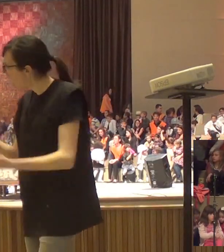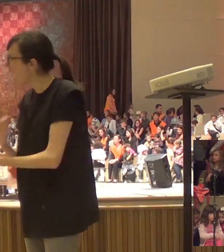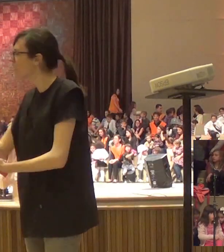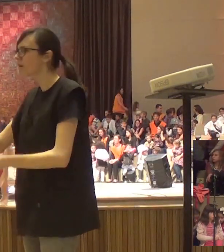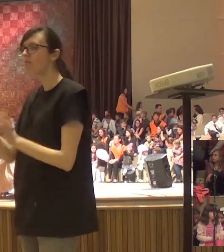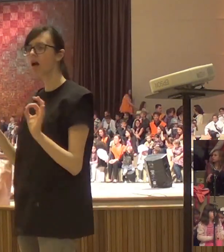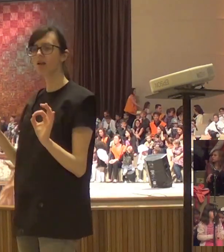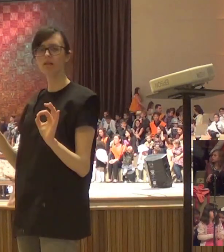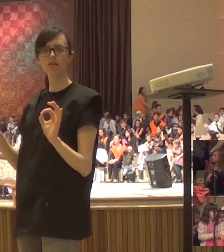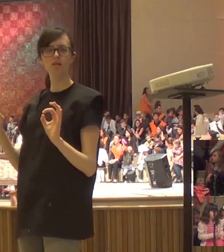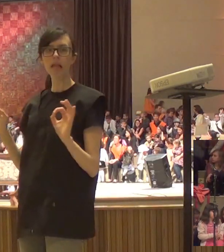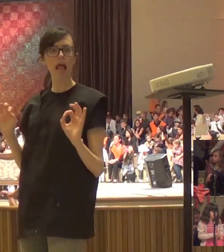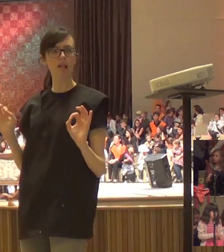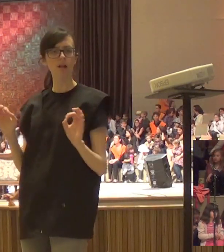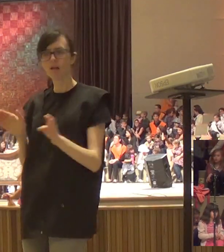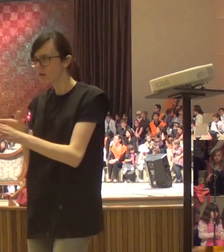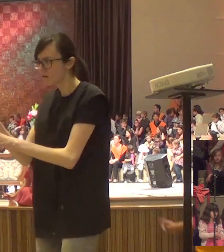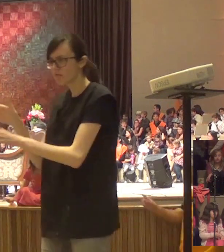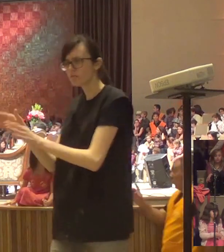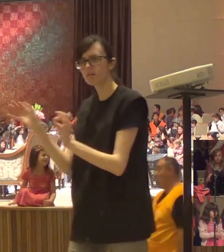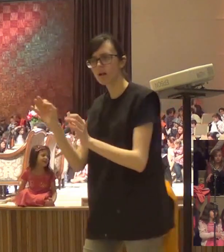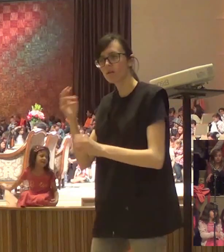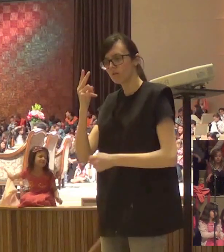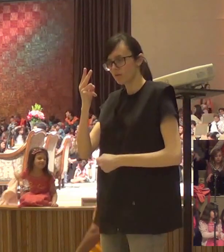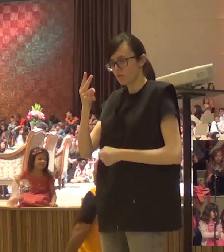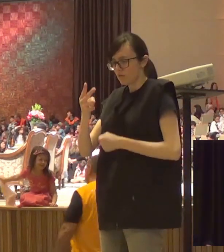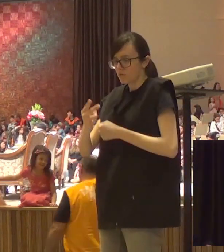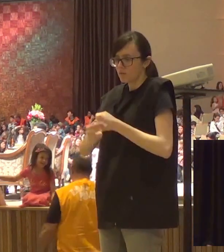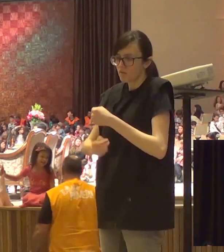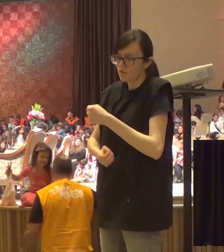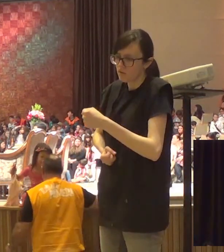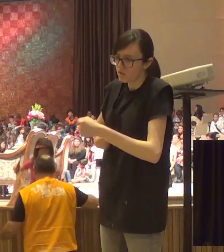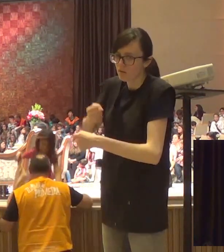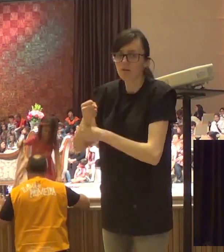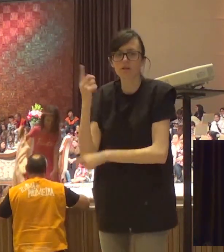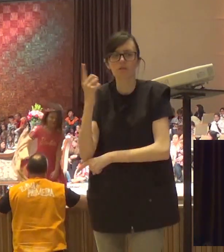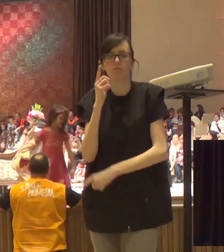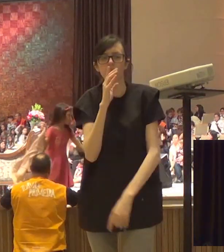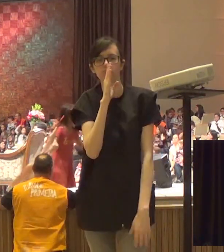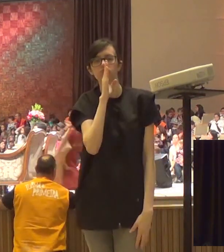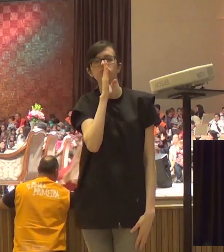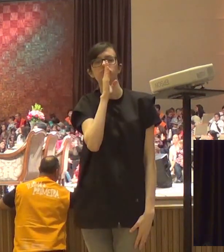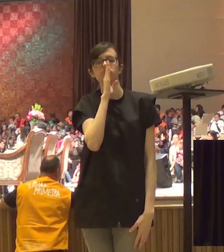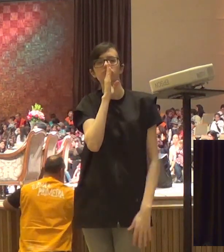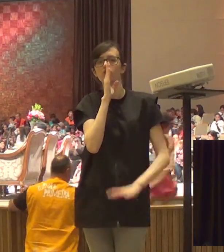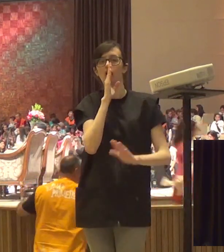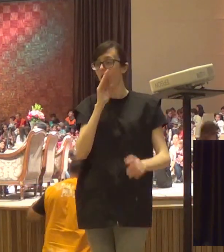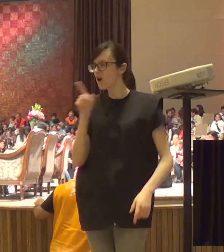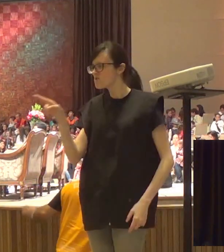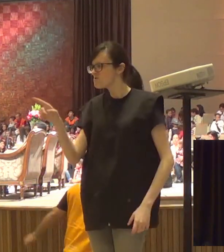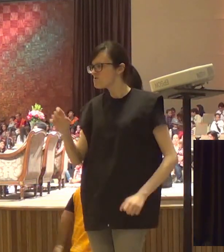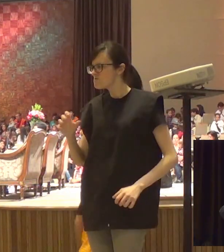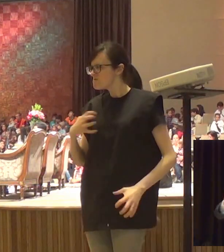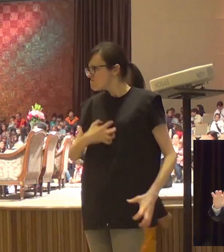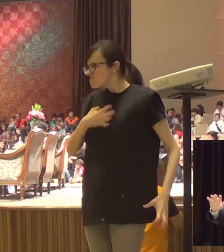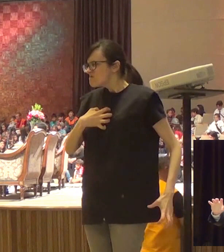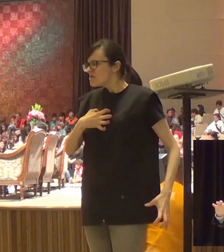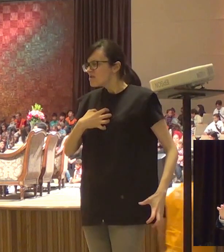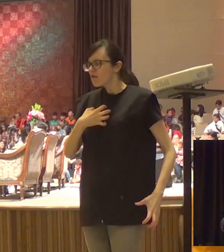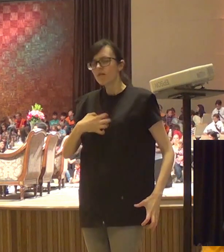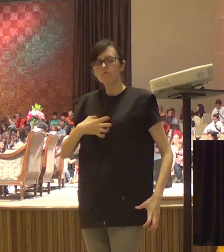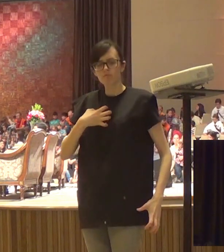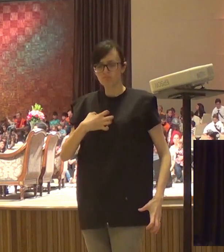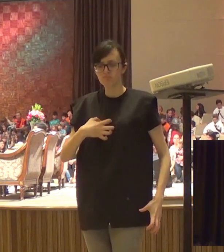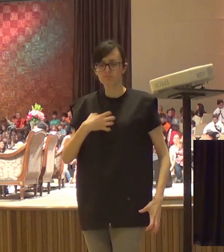nada acontece. E dois anos se passam, e Davi não faz absolutamente nada. No coração de